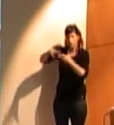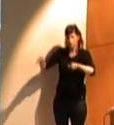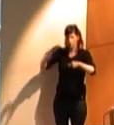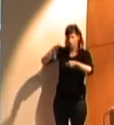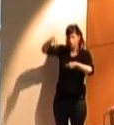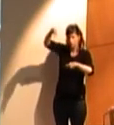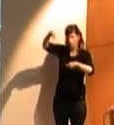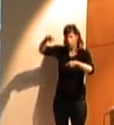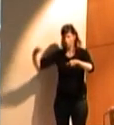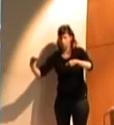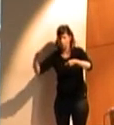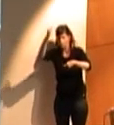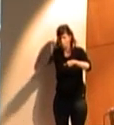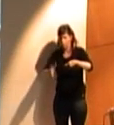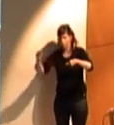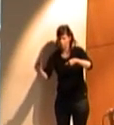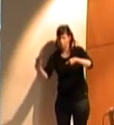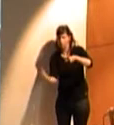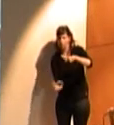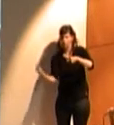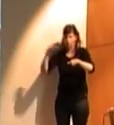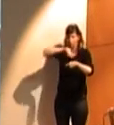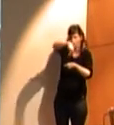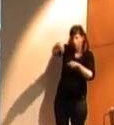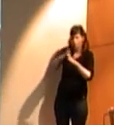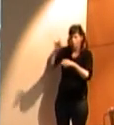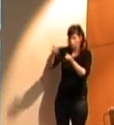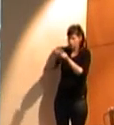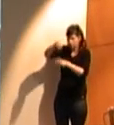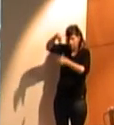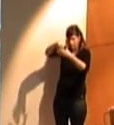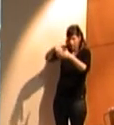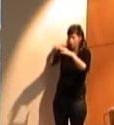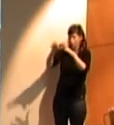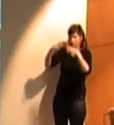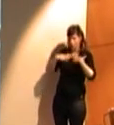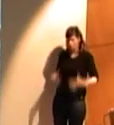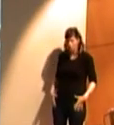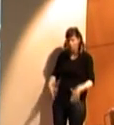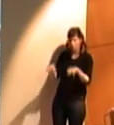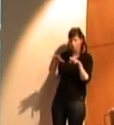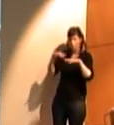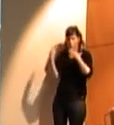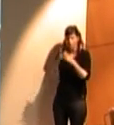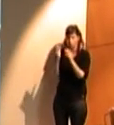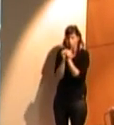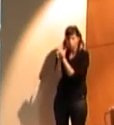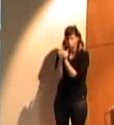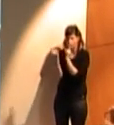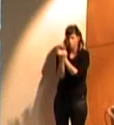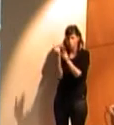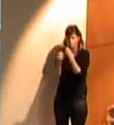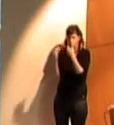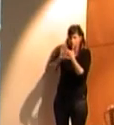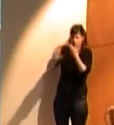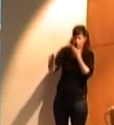sur les matériaux, sur comment on pouvait être à l'intérieur, ensemble ou séparés ou isolés. Voilà. Bon, puis